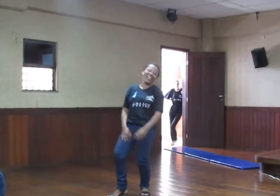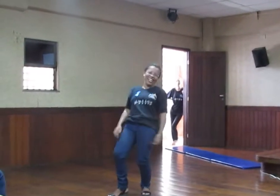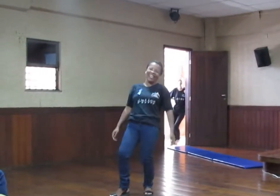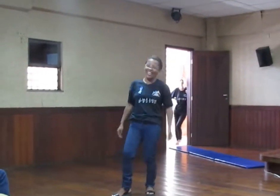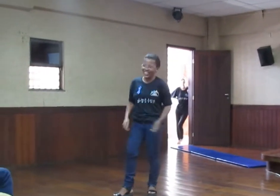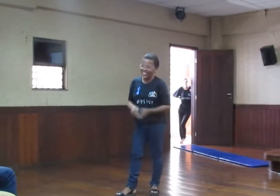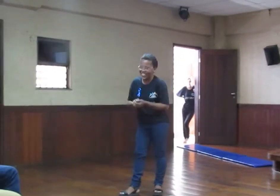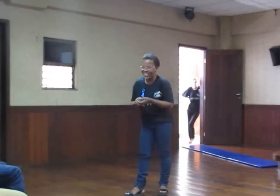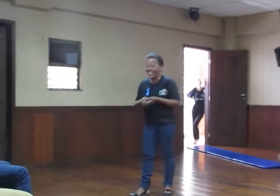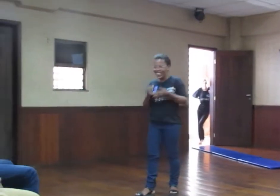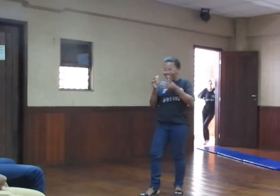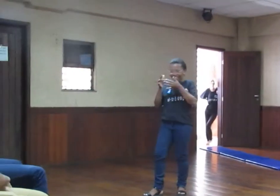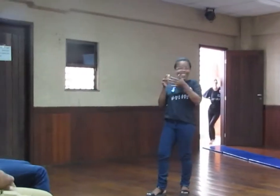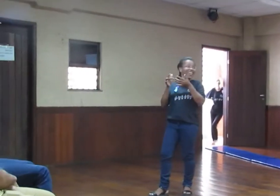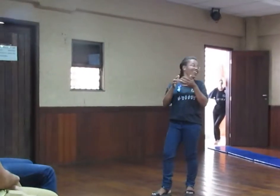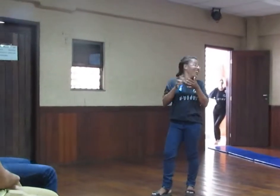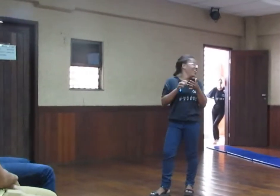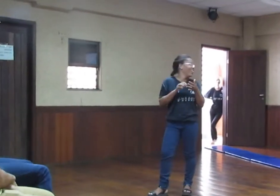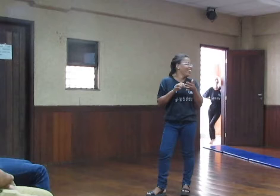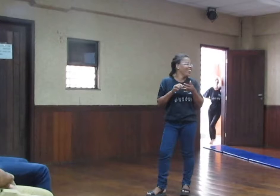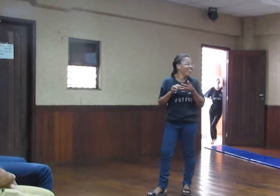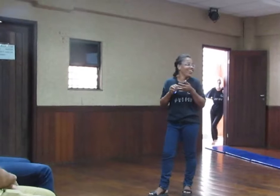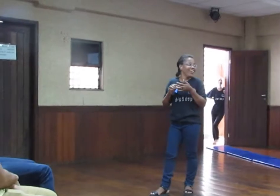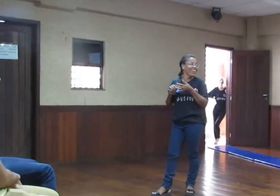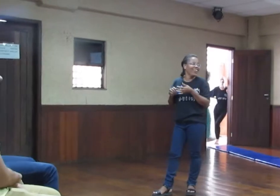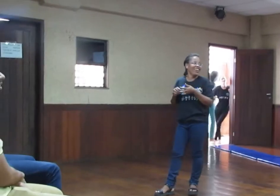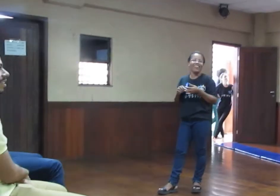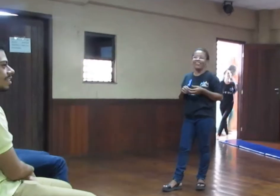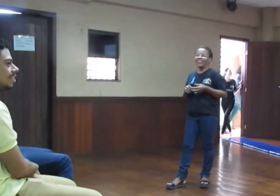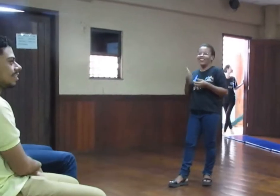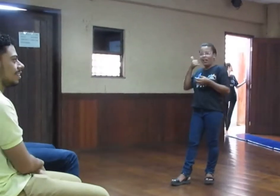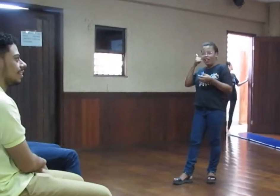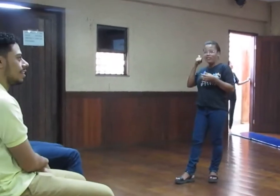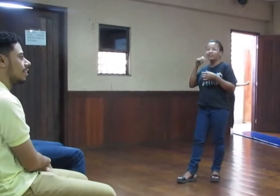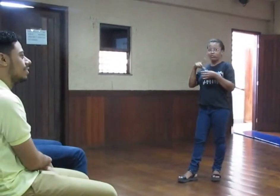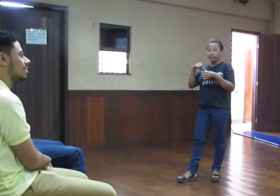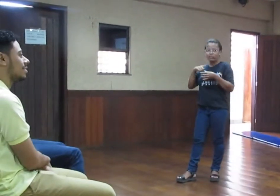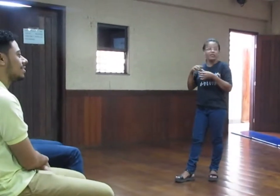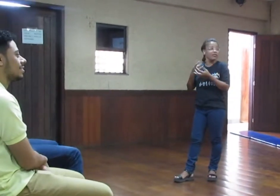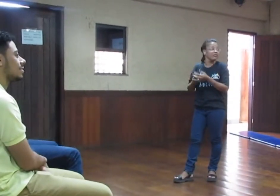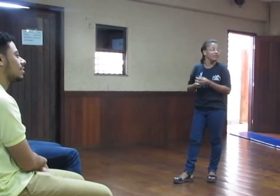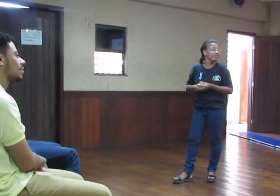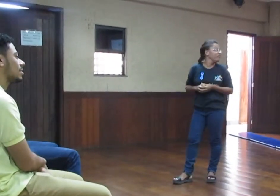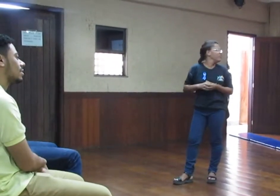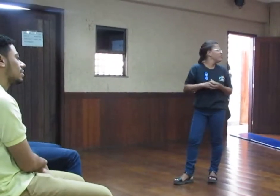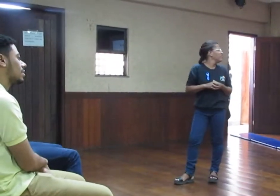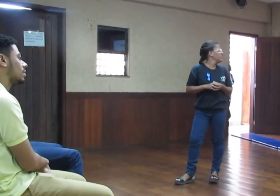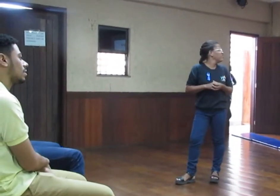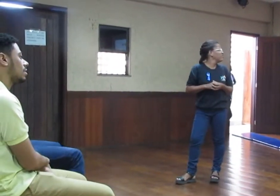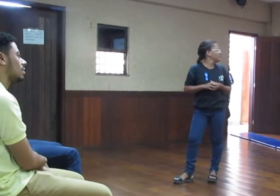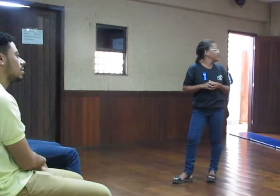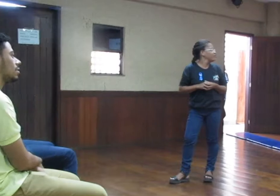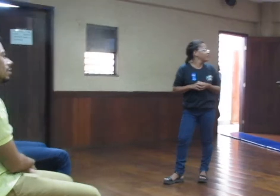dicionário completamente offline e está disponível para Android. O Sinalário Disciplinar